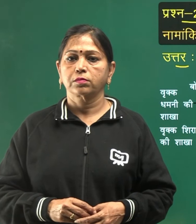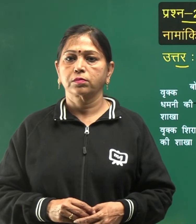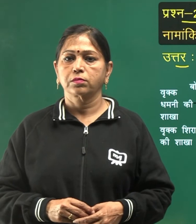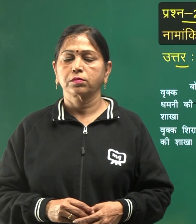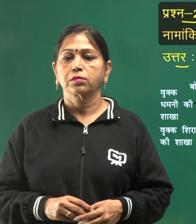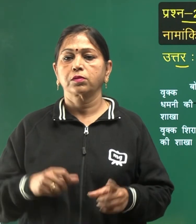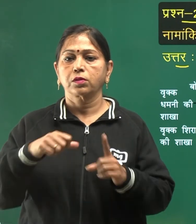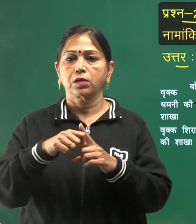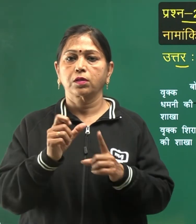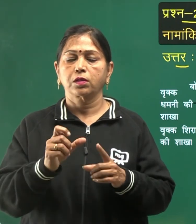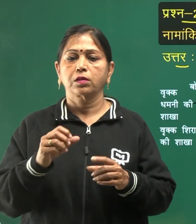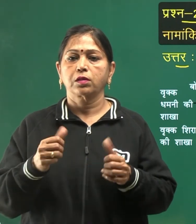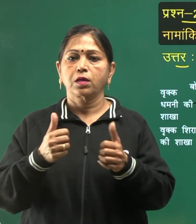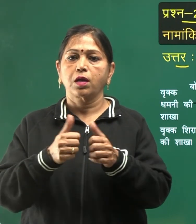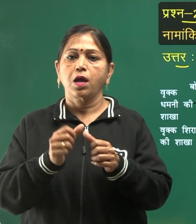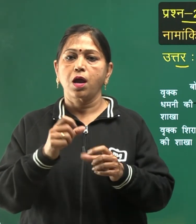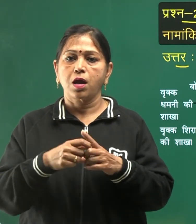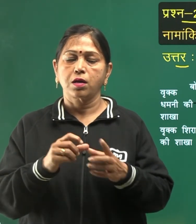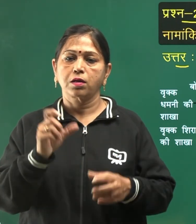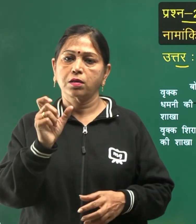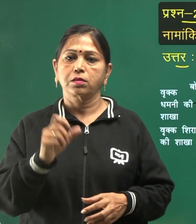इवरक धमनी,